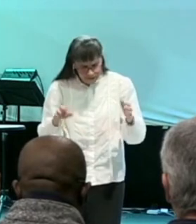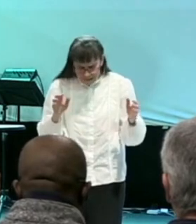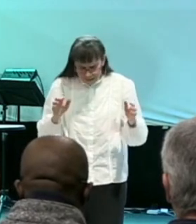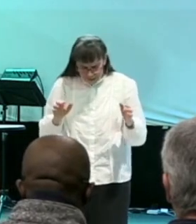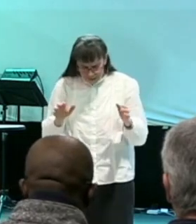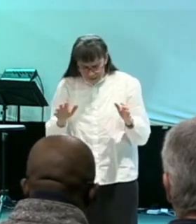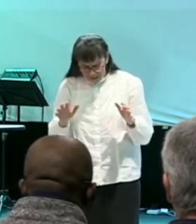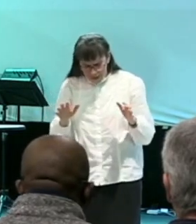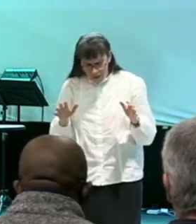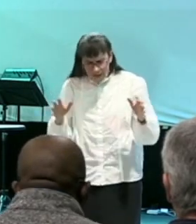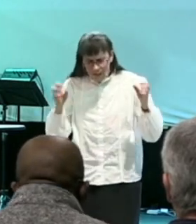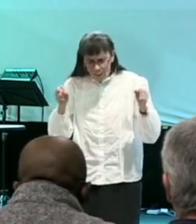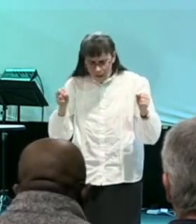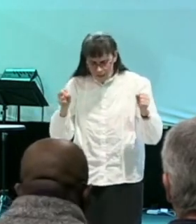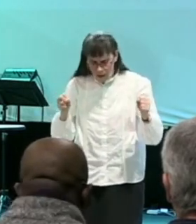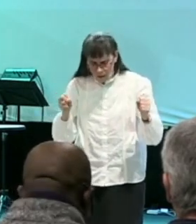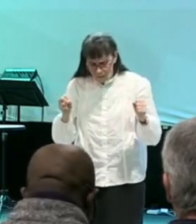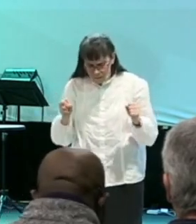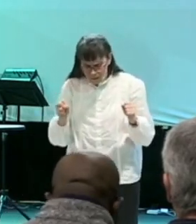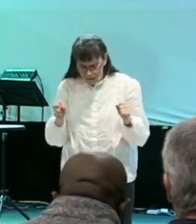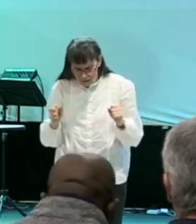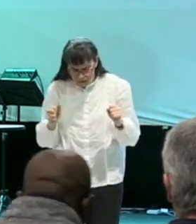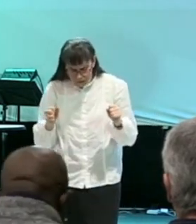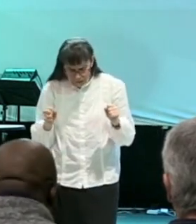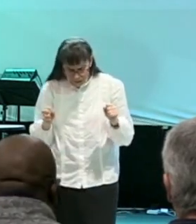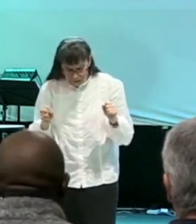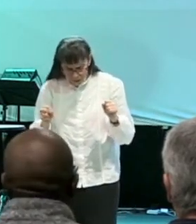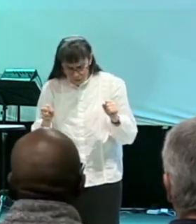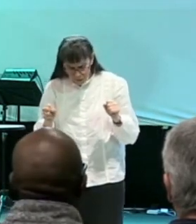yes. Attends-toi à Dieu. And just expect God.